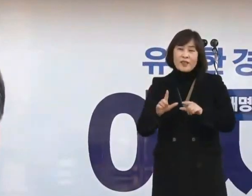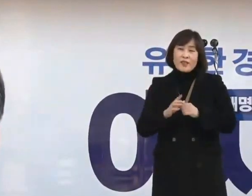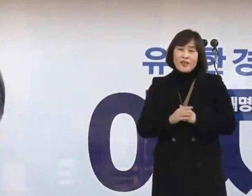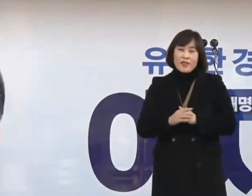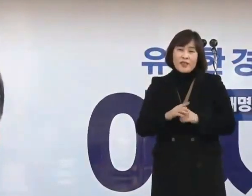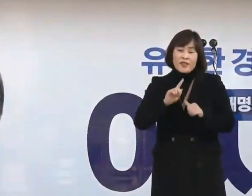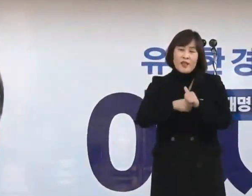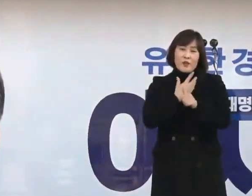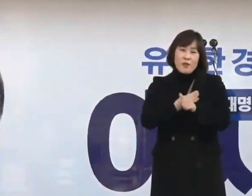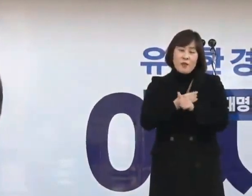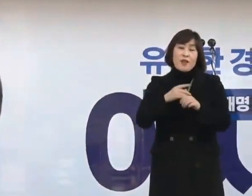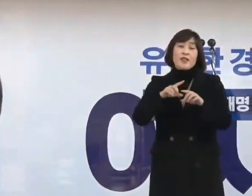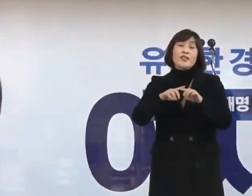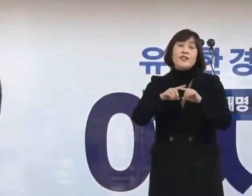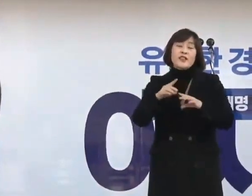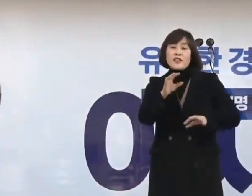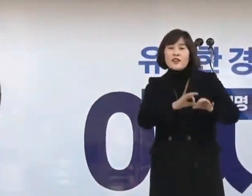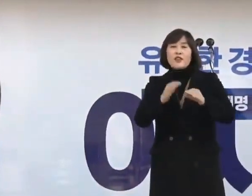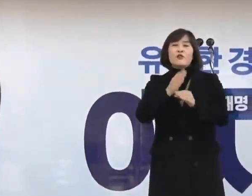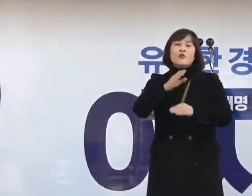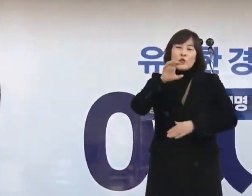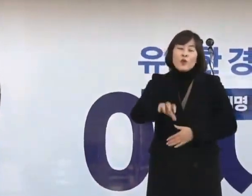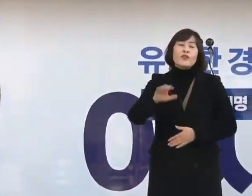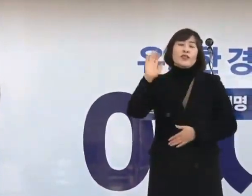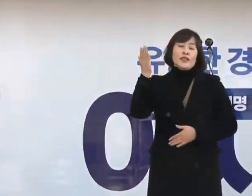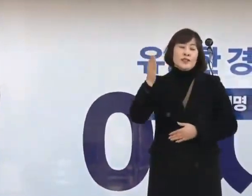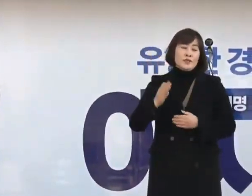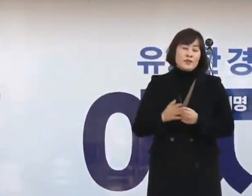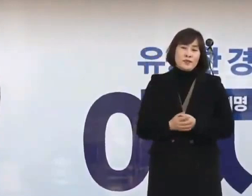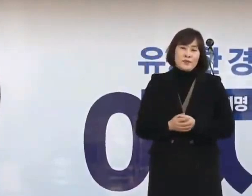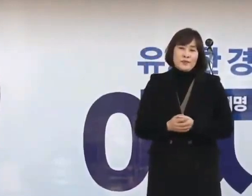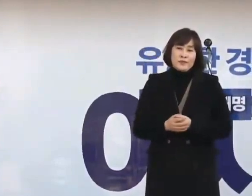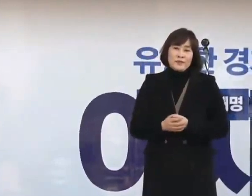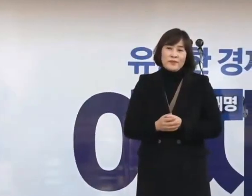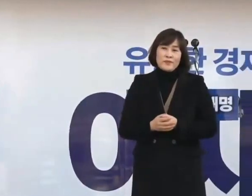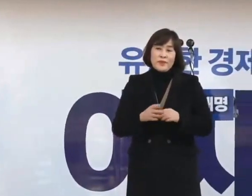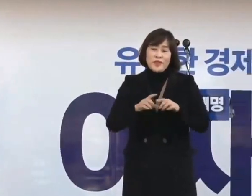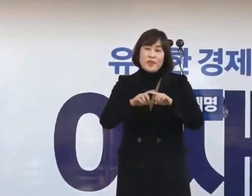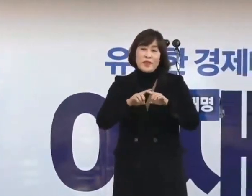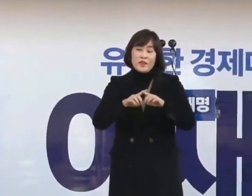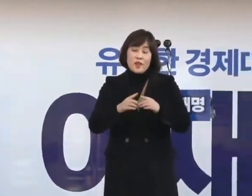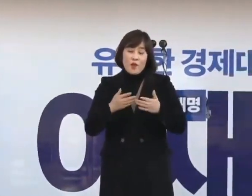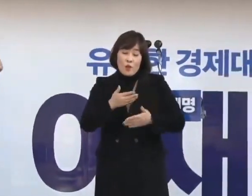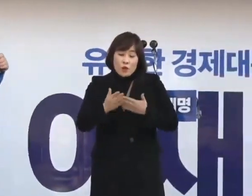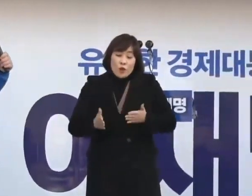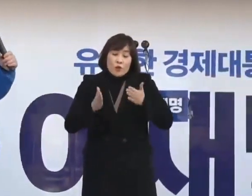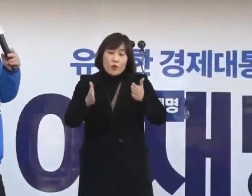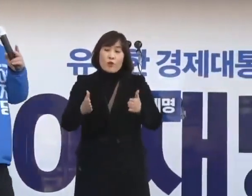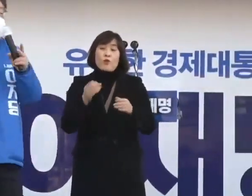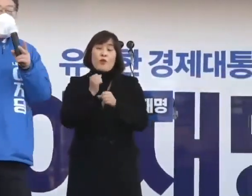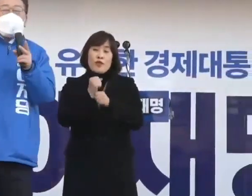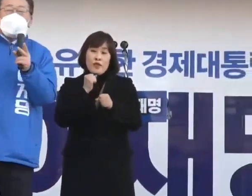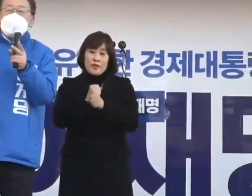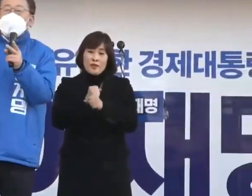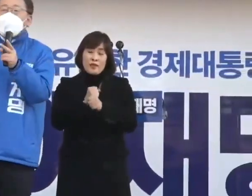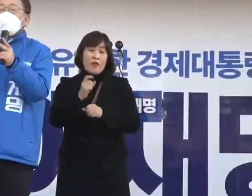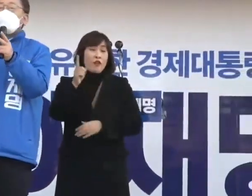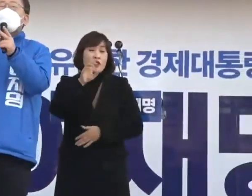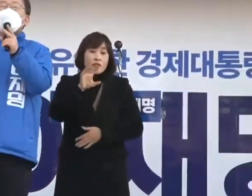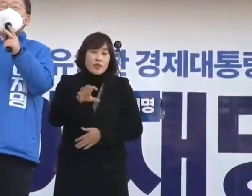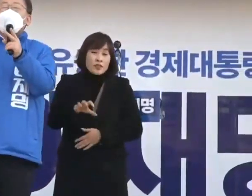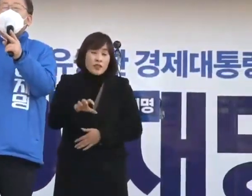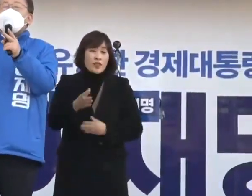재생에너지의 재생에너지 경제의 중심축이 될 것입니다, 여러분. 에너지 고속도로를 확실하게 만들어서